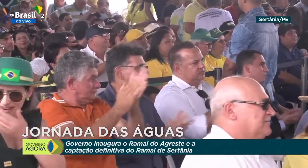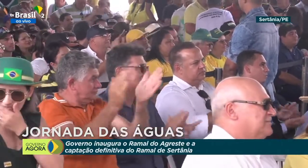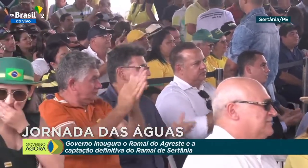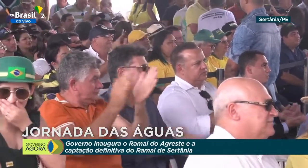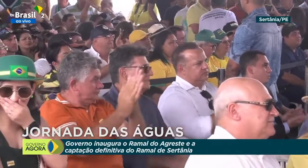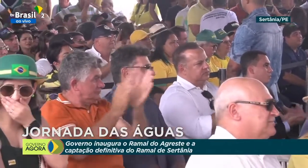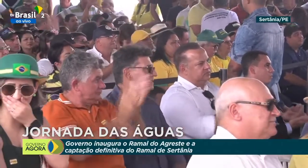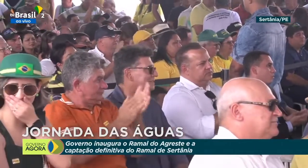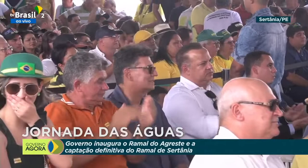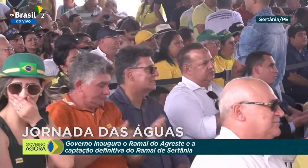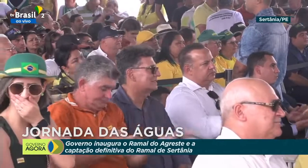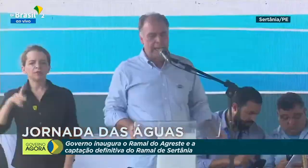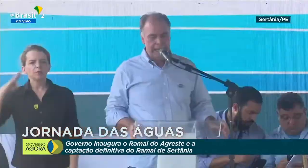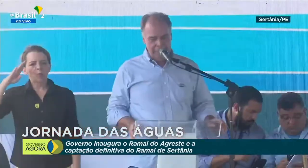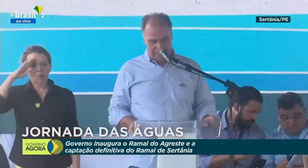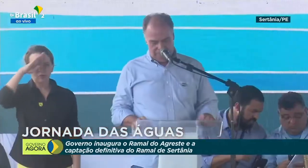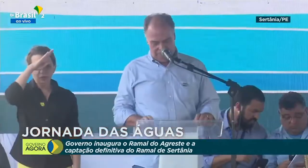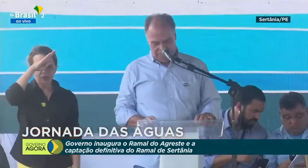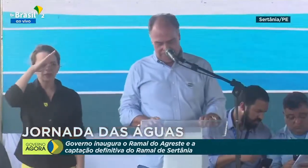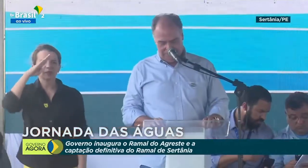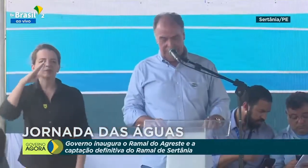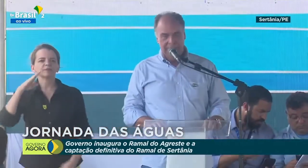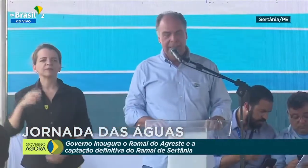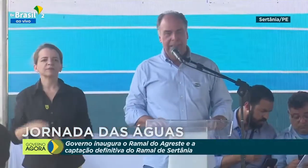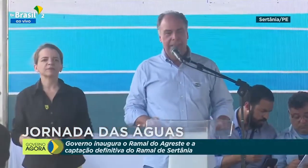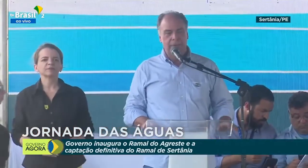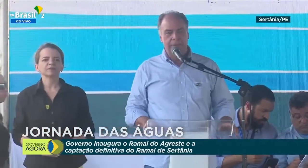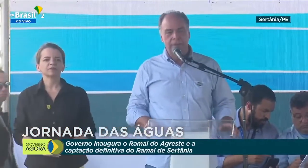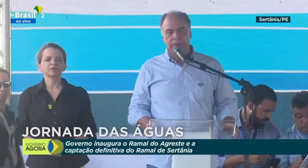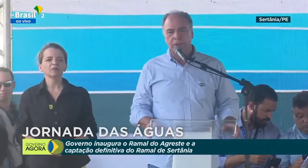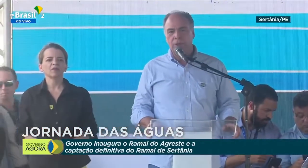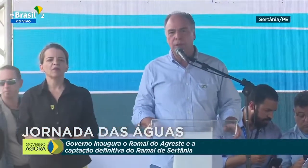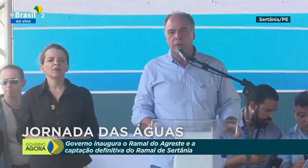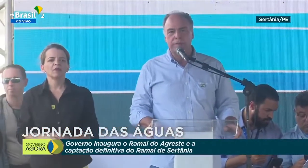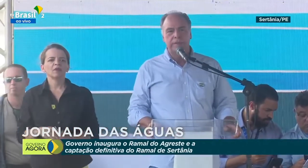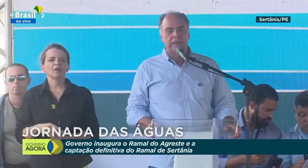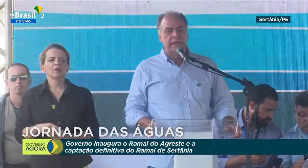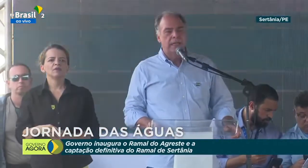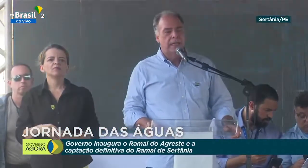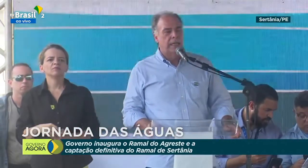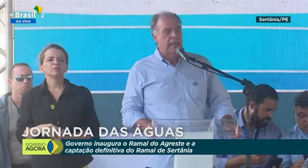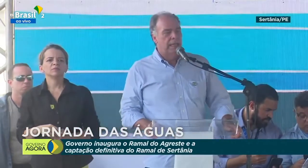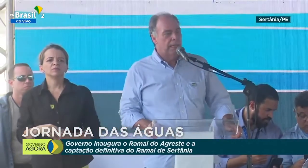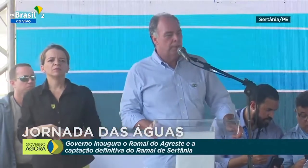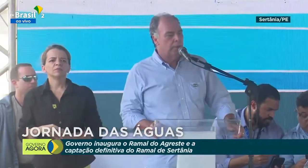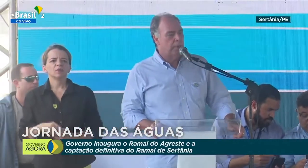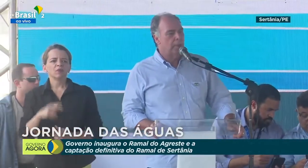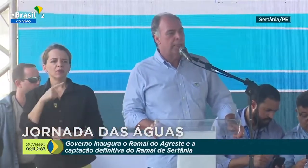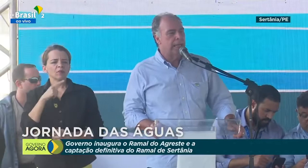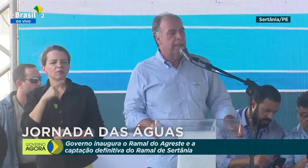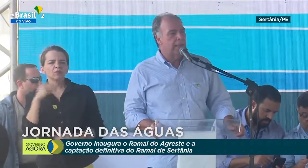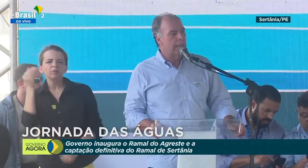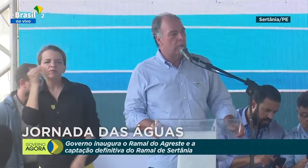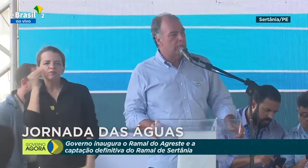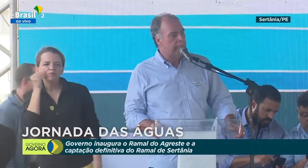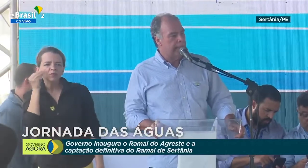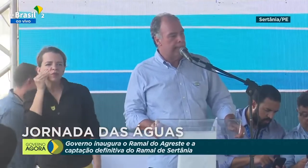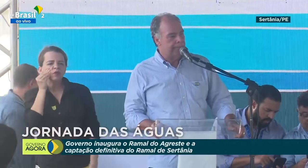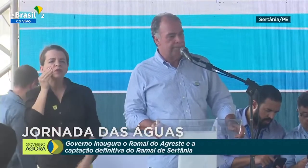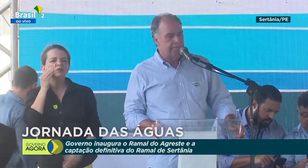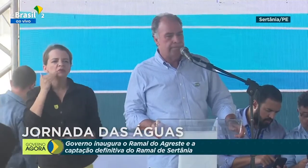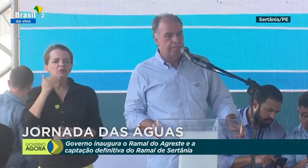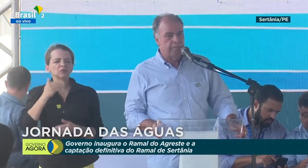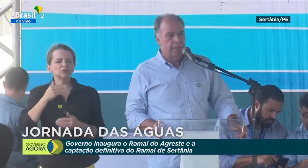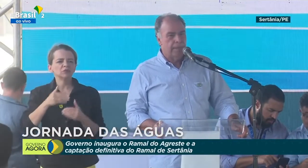Presidente Bolsonaro, eu tenho tido a oportunidade de lhe